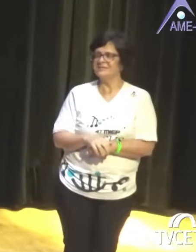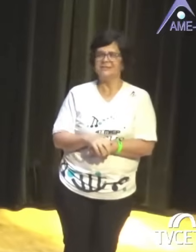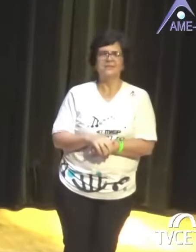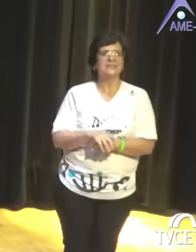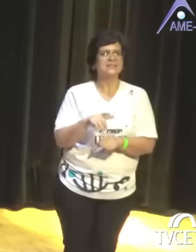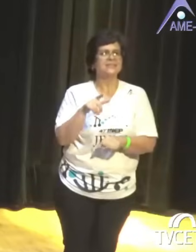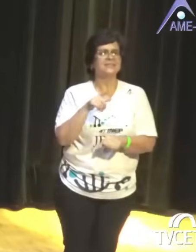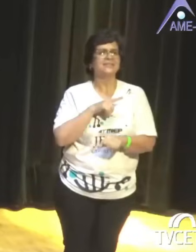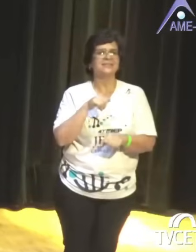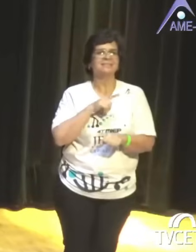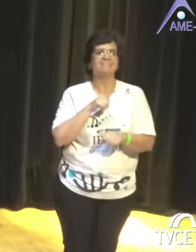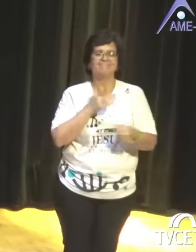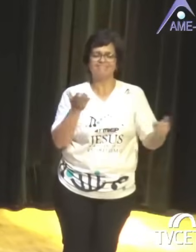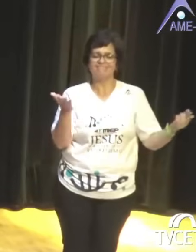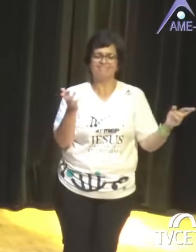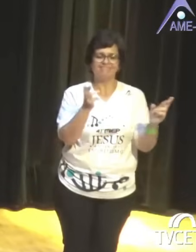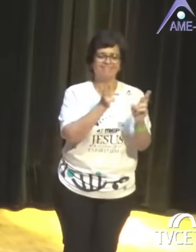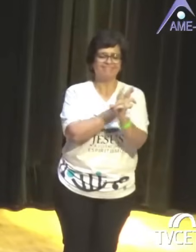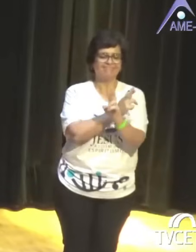a relação é